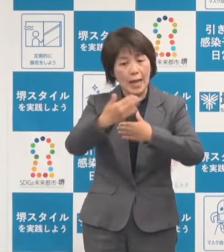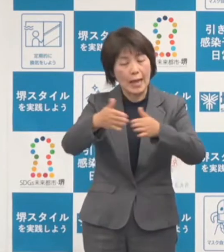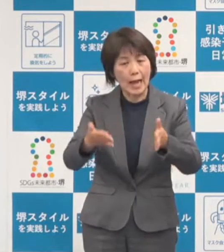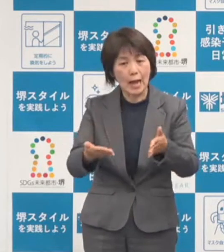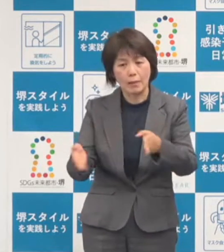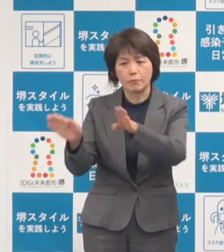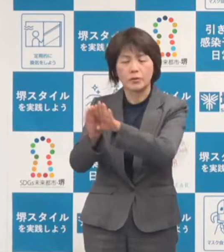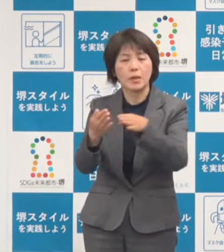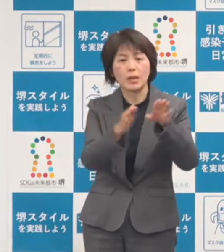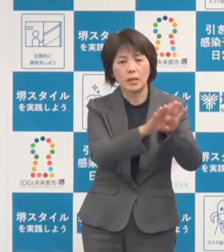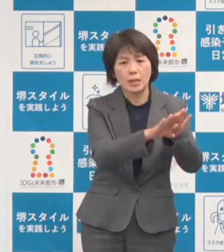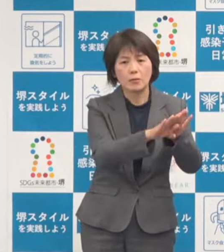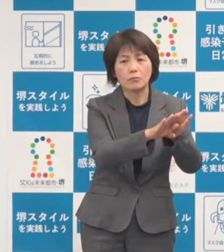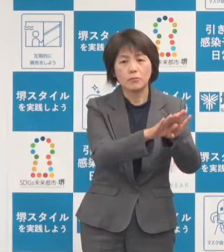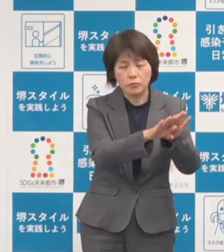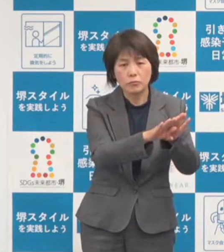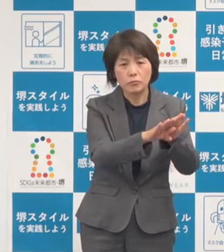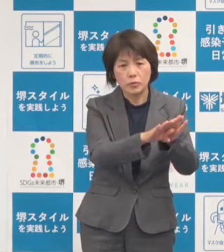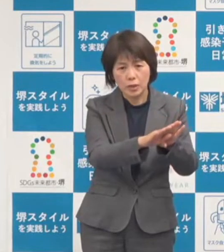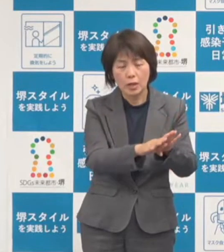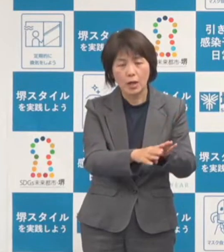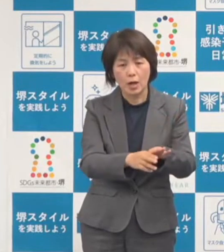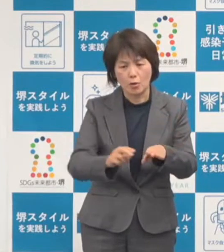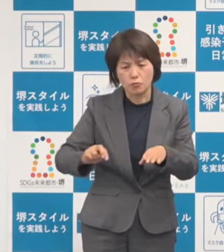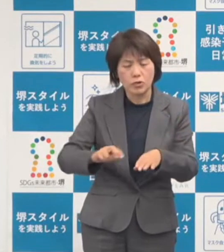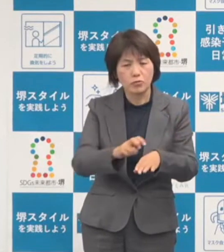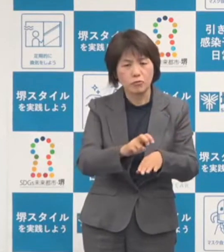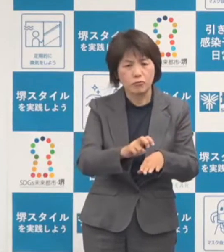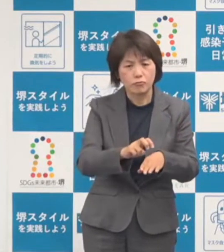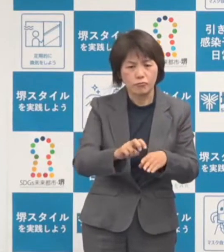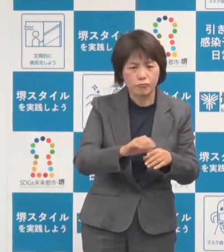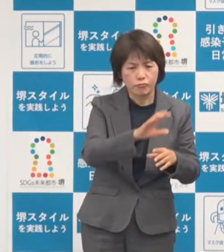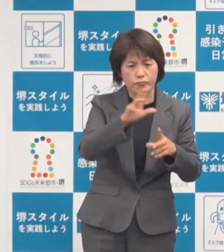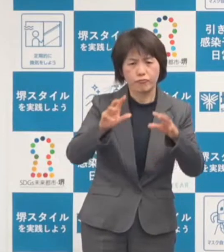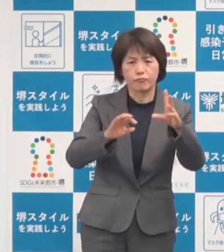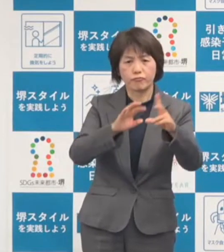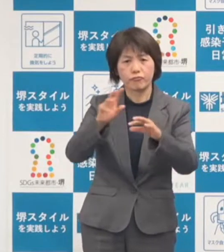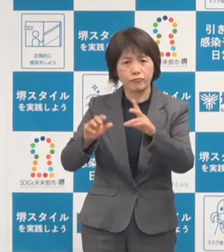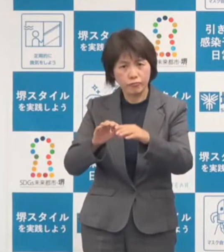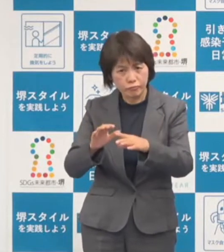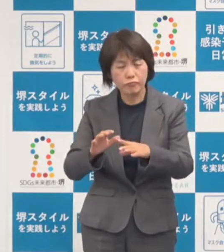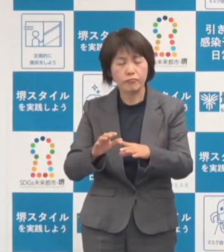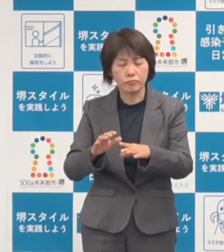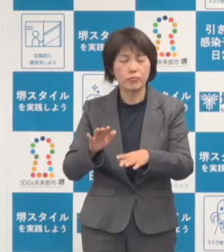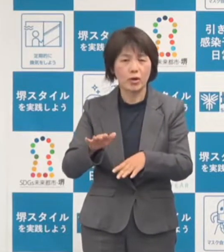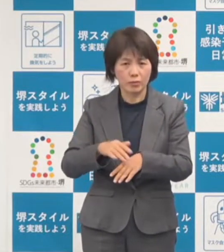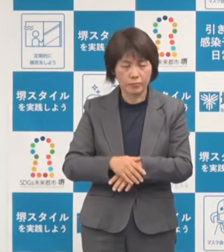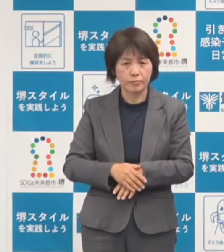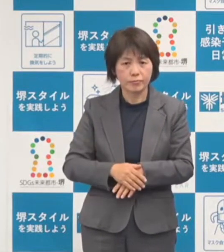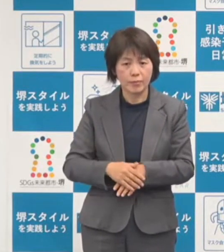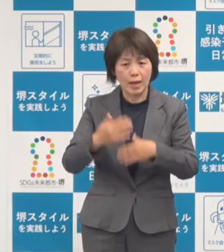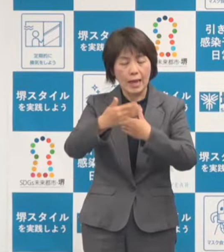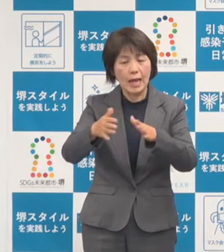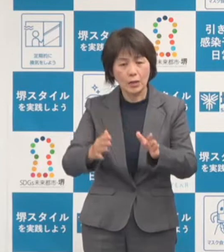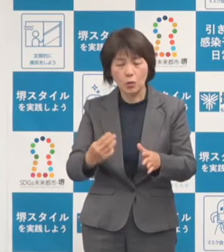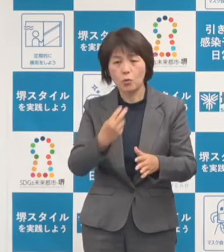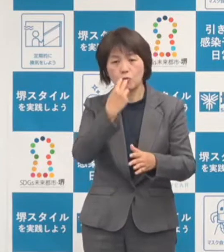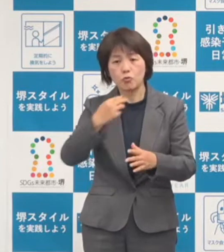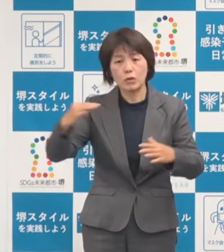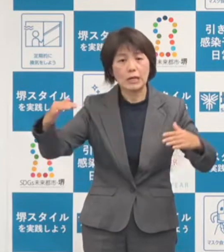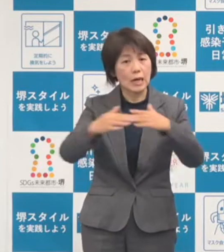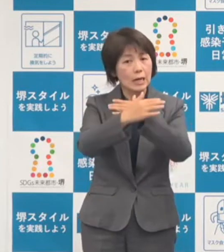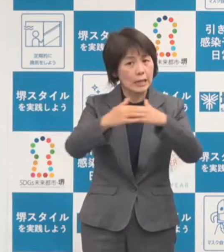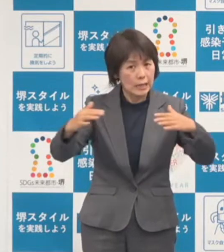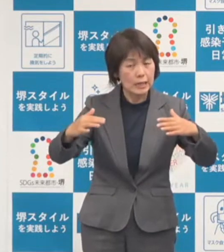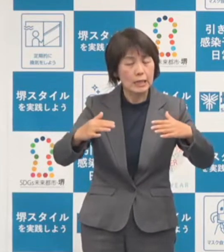ていますので、ウイルスが部屋の中で滞留しやすい傾向にありますので、部屋の換気を意識していただきた